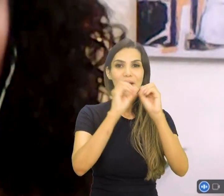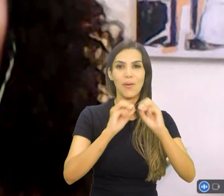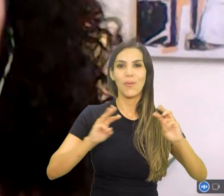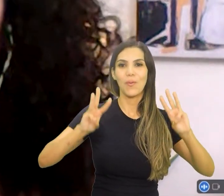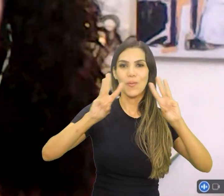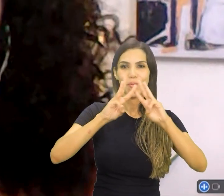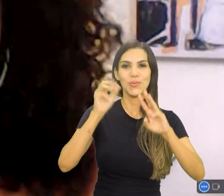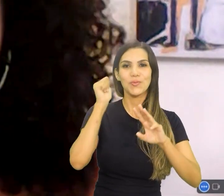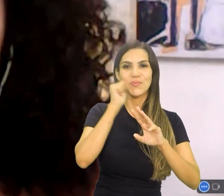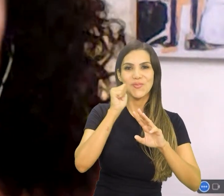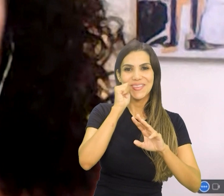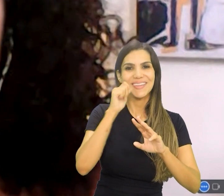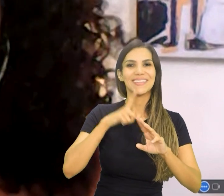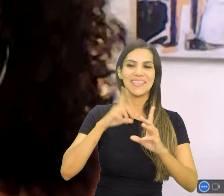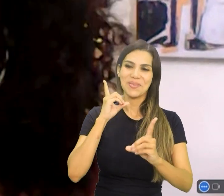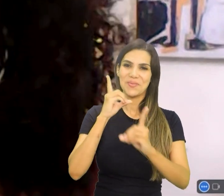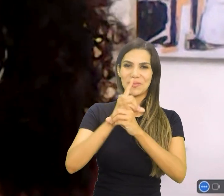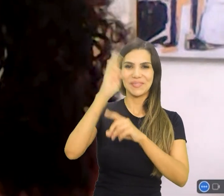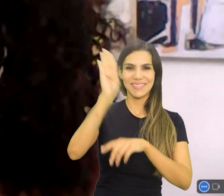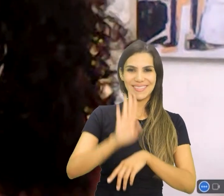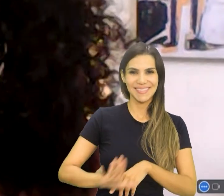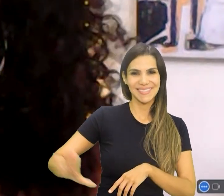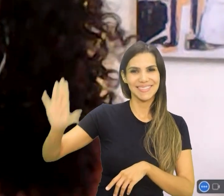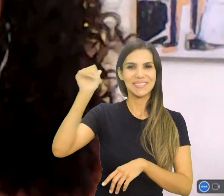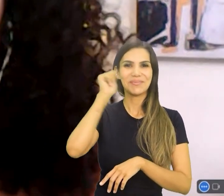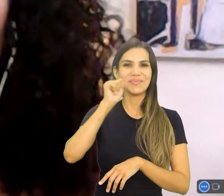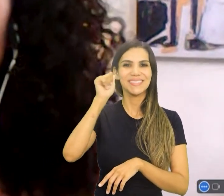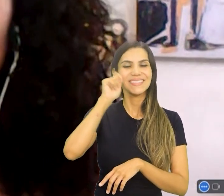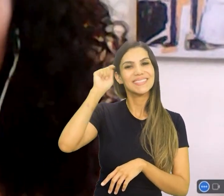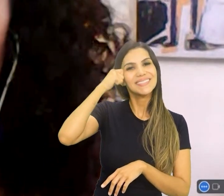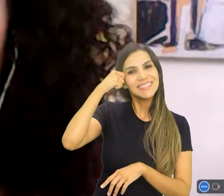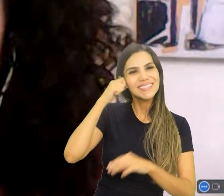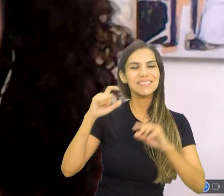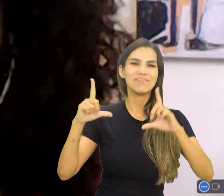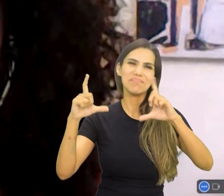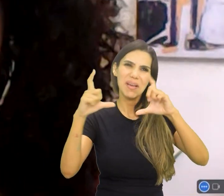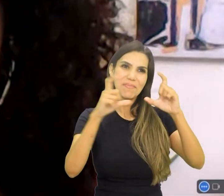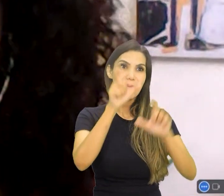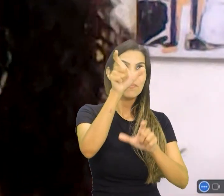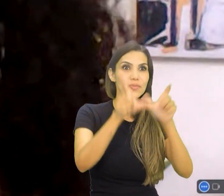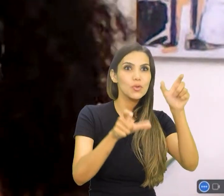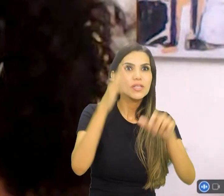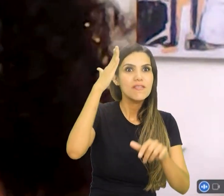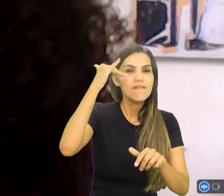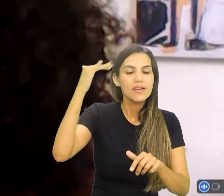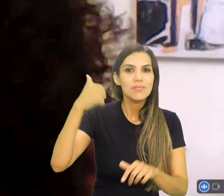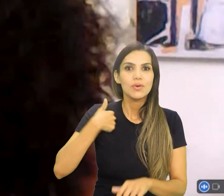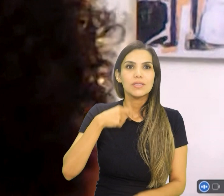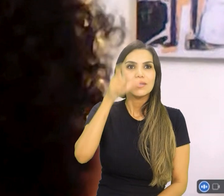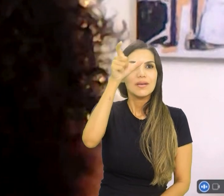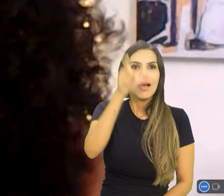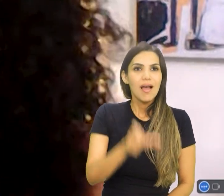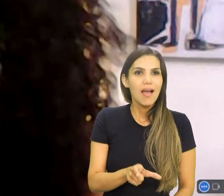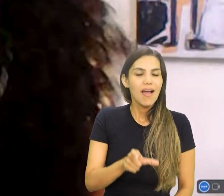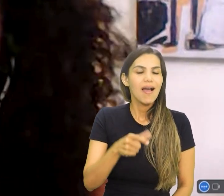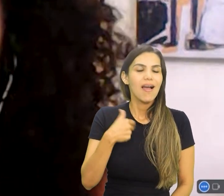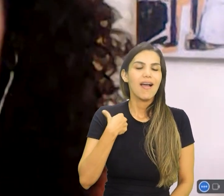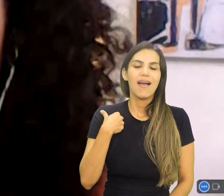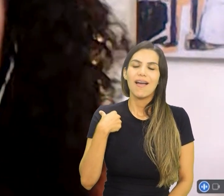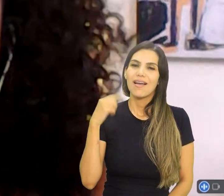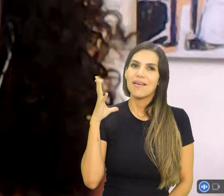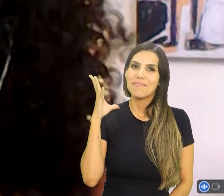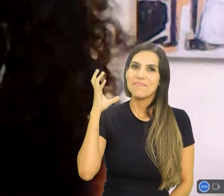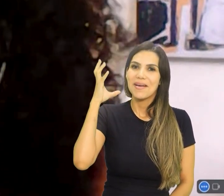Mulheres, no Encontro Nacional de Mulheres Negras que teve aqui, que eu pude fotografar grandes personalidades que eu admiro